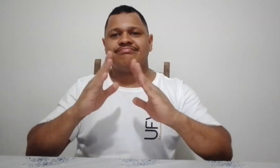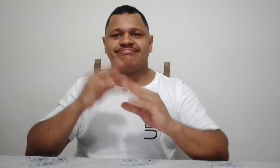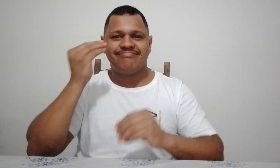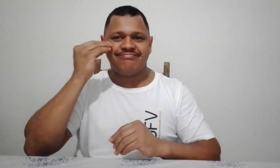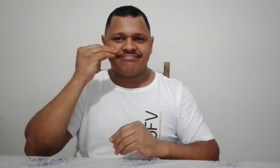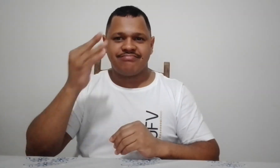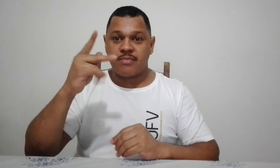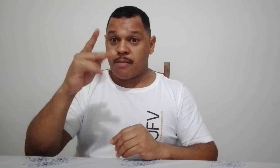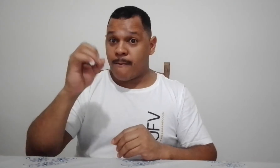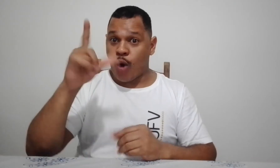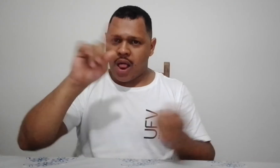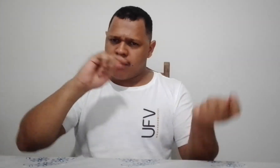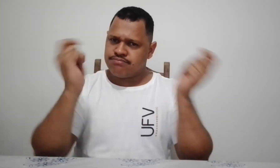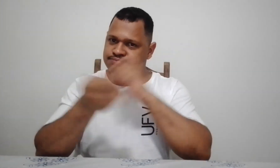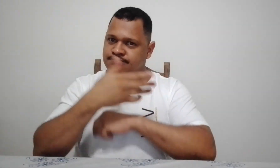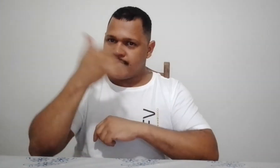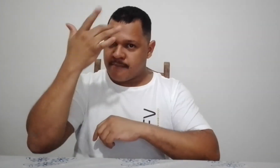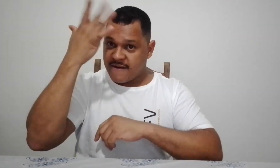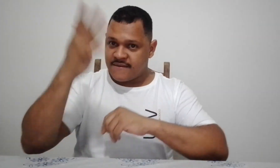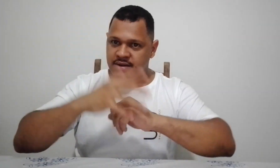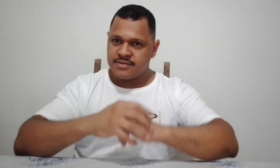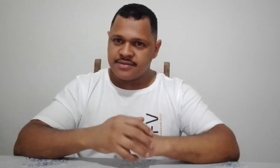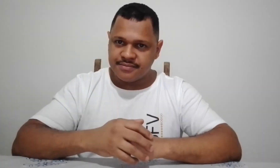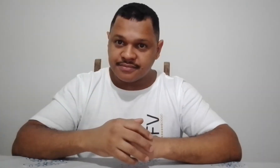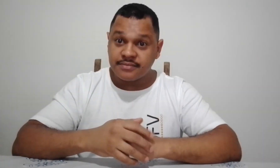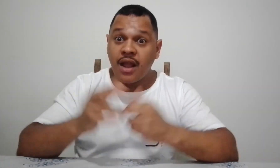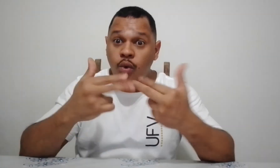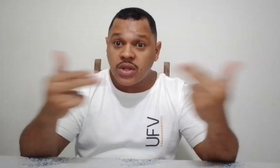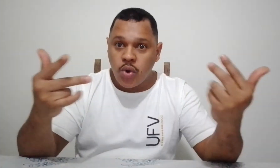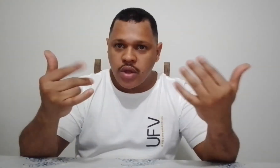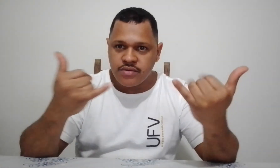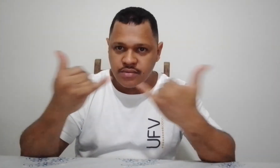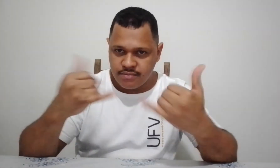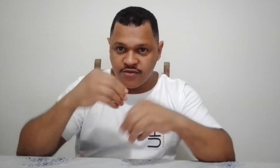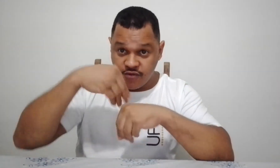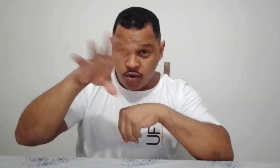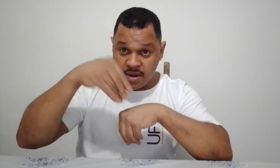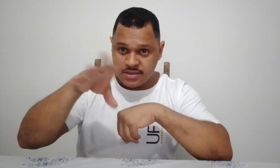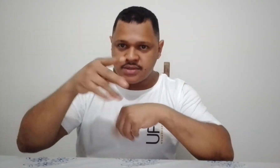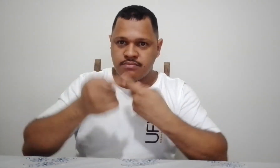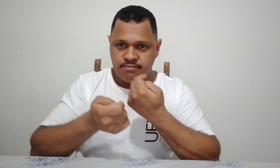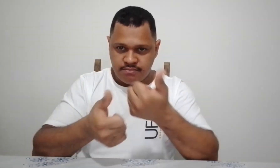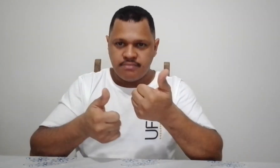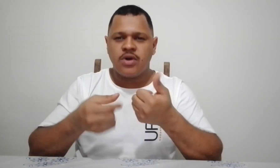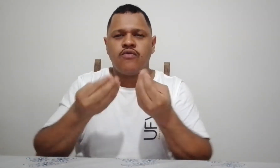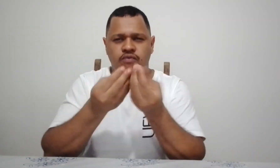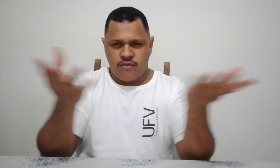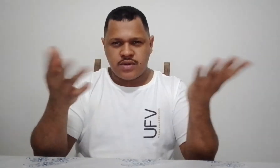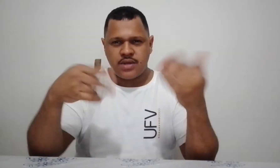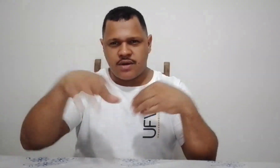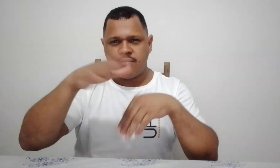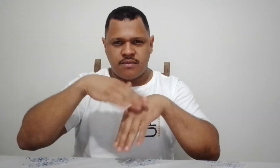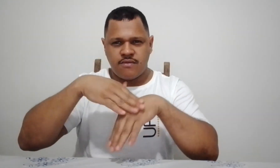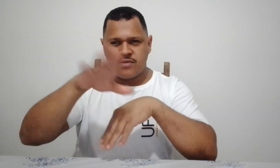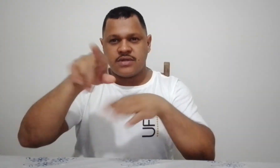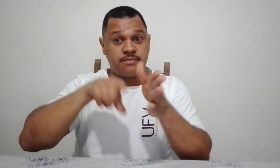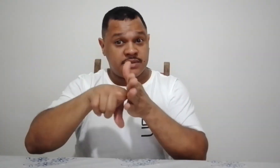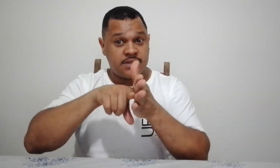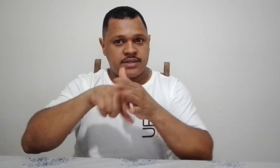polar. Outra coisa também que vocês vão ver, eu vou deixar para vocês pesquisarem, é que é